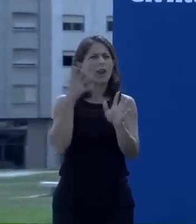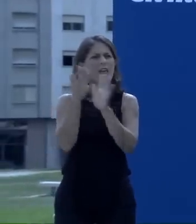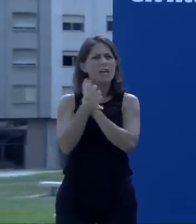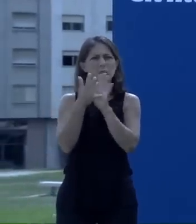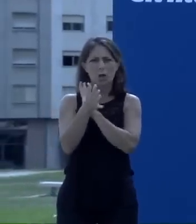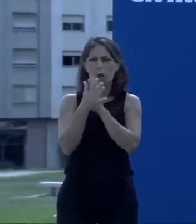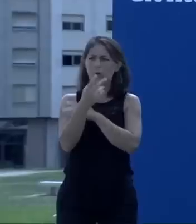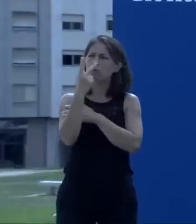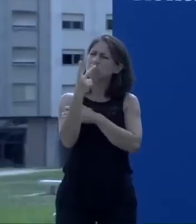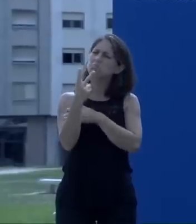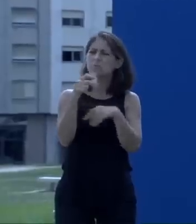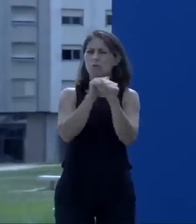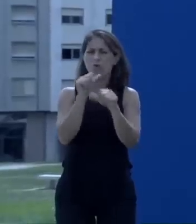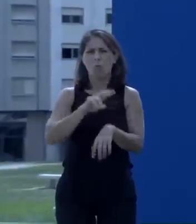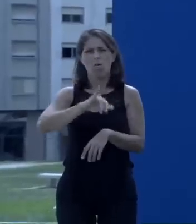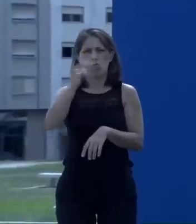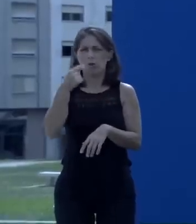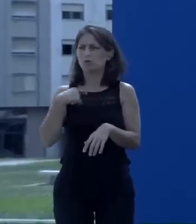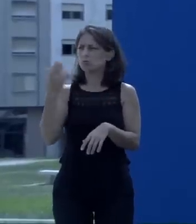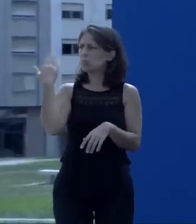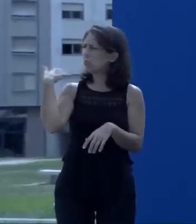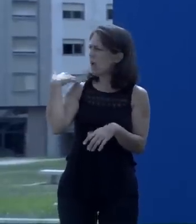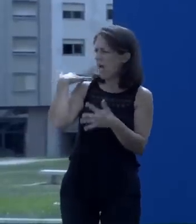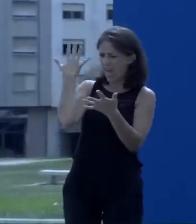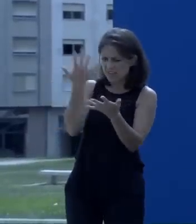que tiñamos e que é o que queremos,